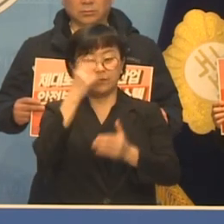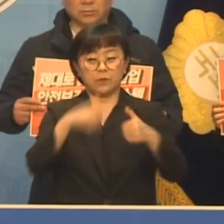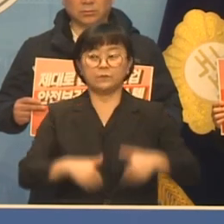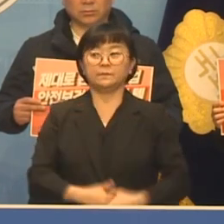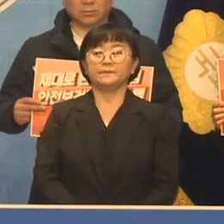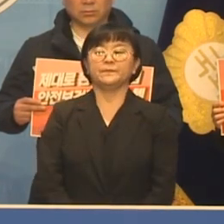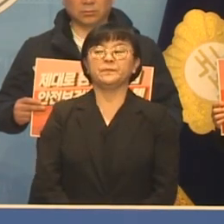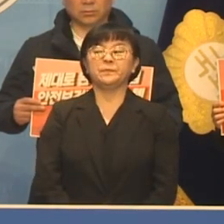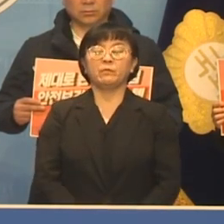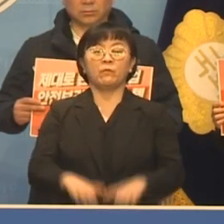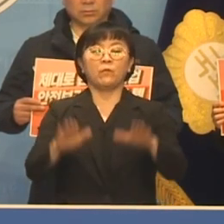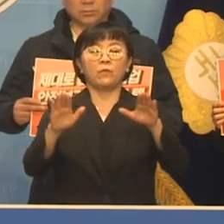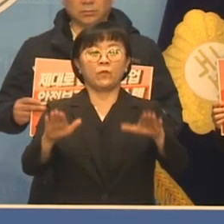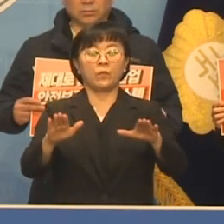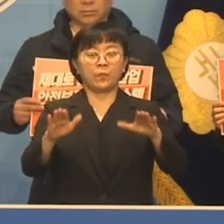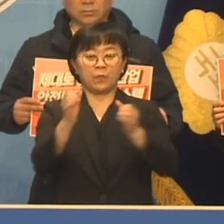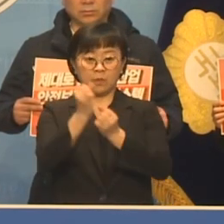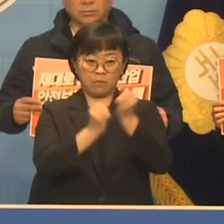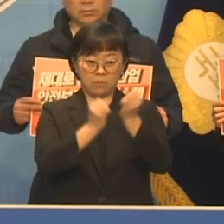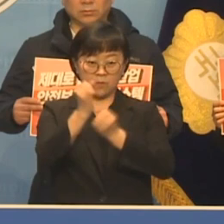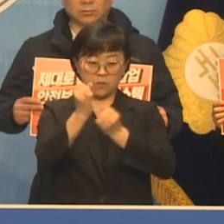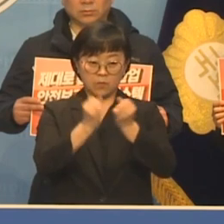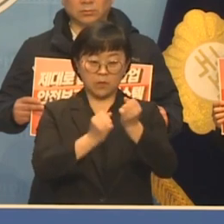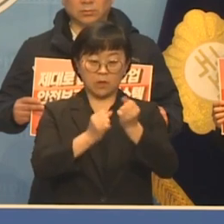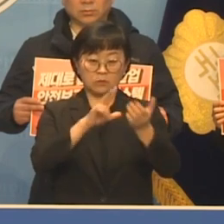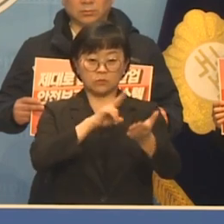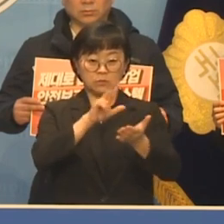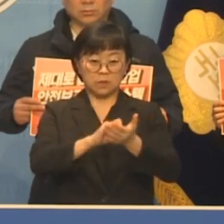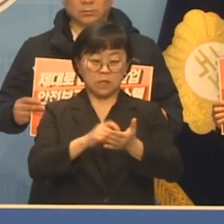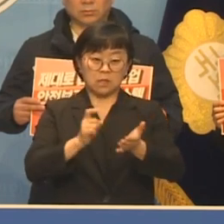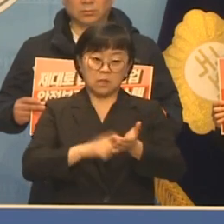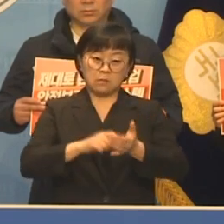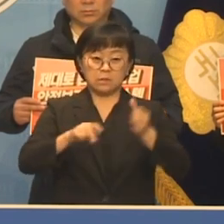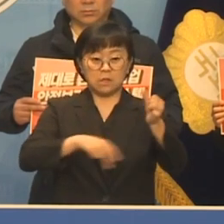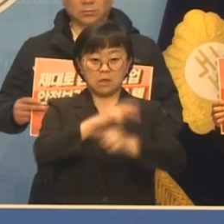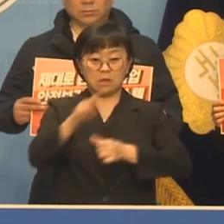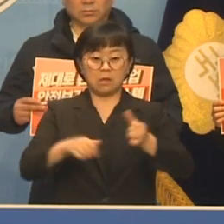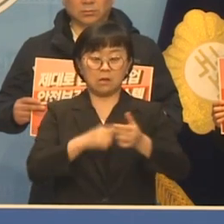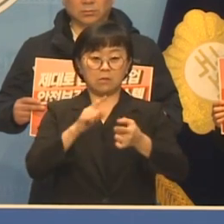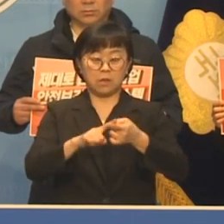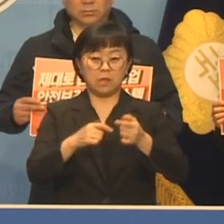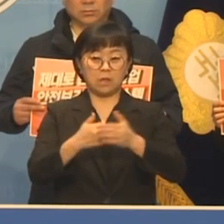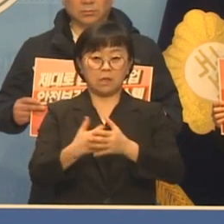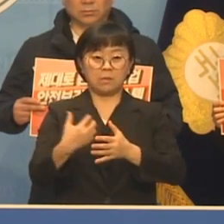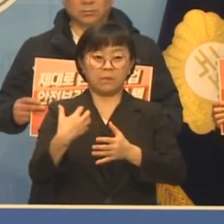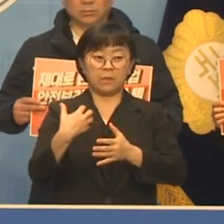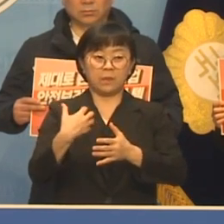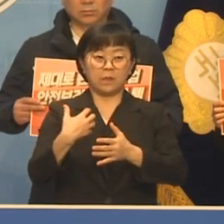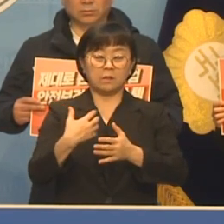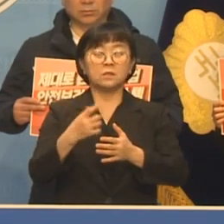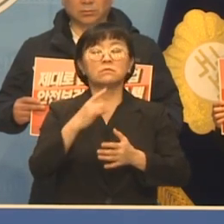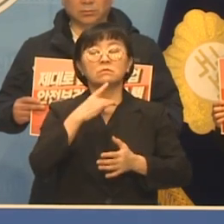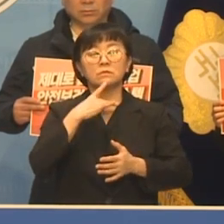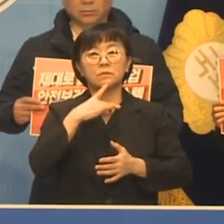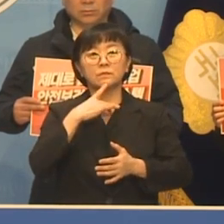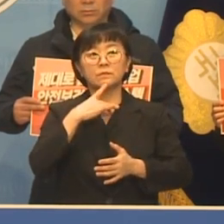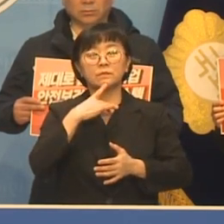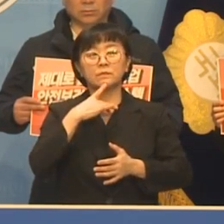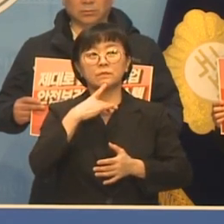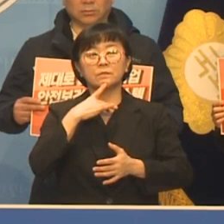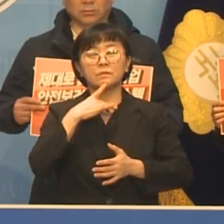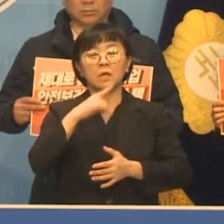상황입니다. 오늘 이 기자회견의 주요 주장은 긴급한 상황에서 최소한의 조치를 담는 것에 불과합니다.